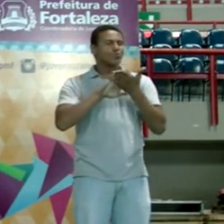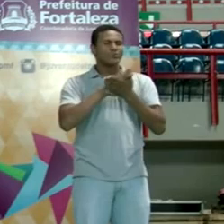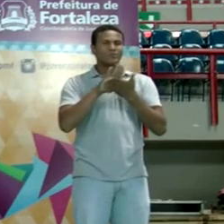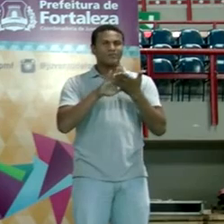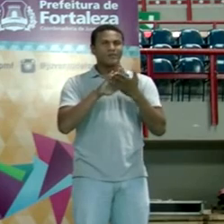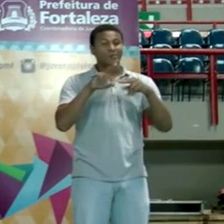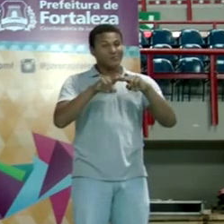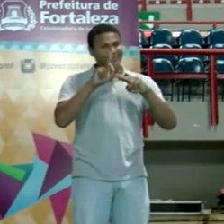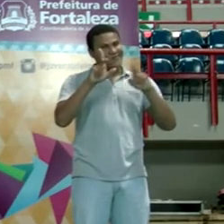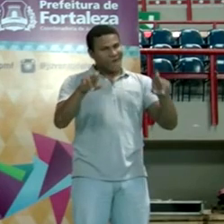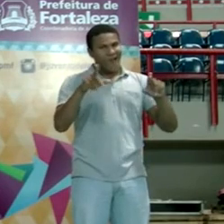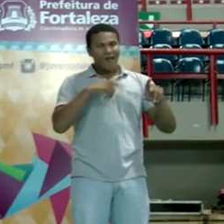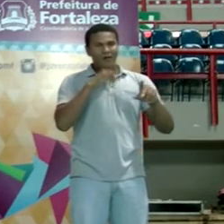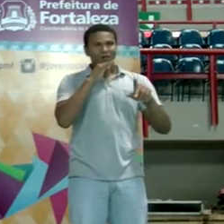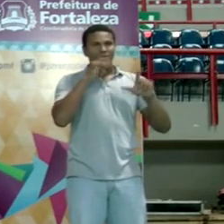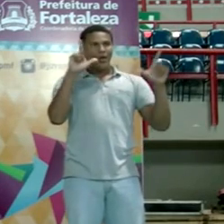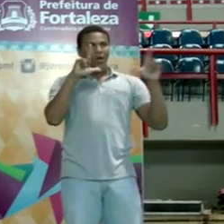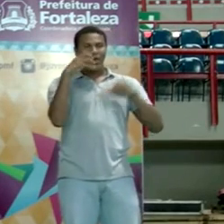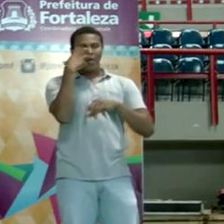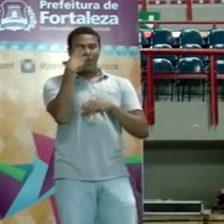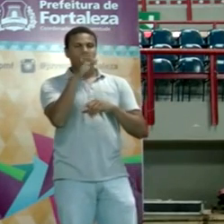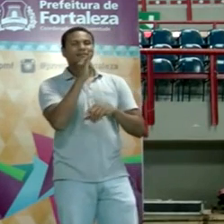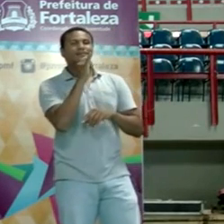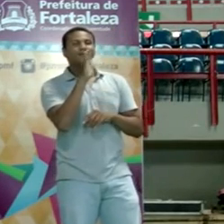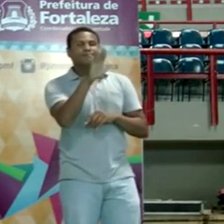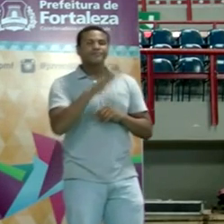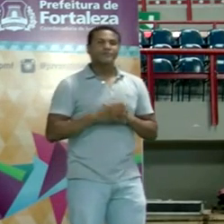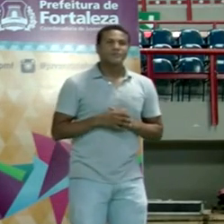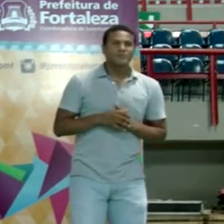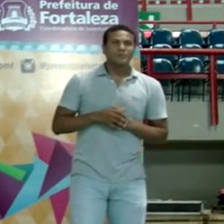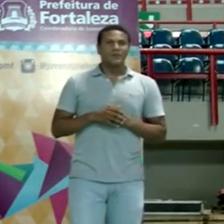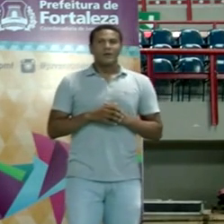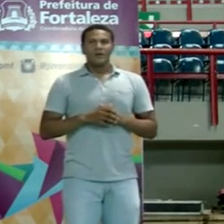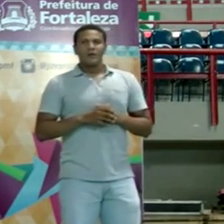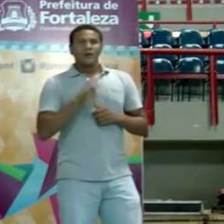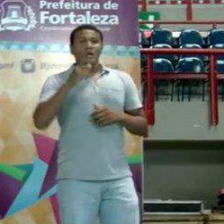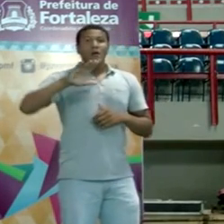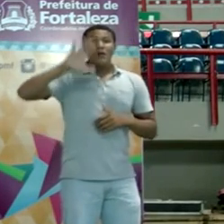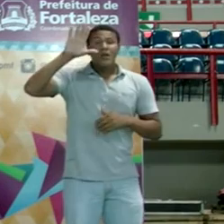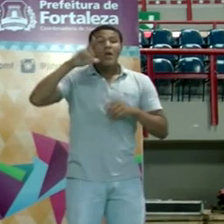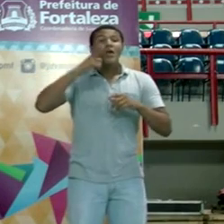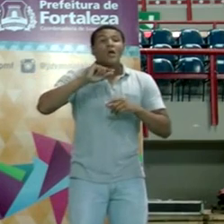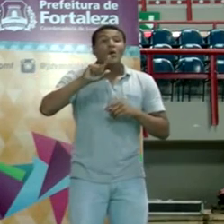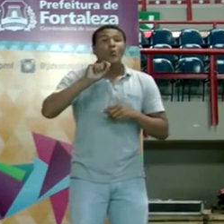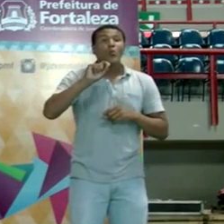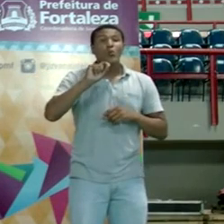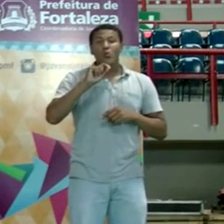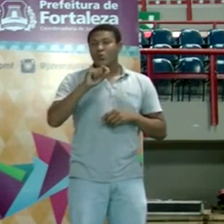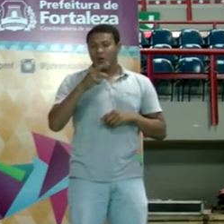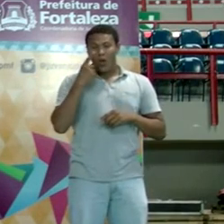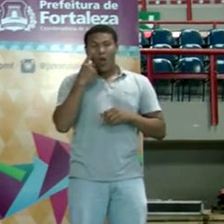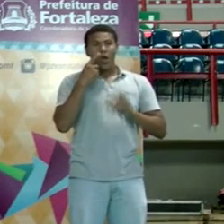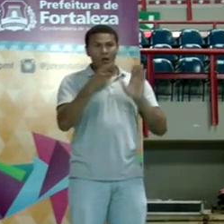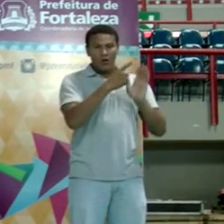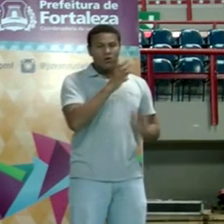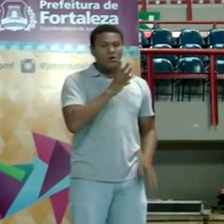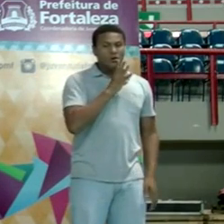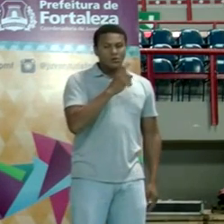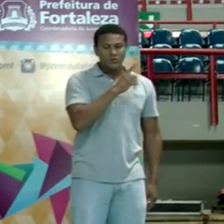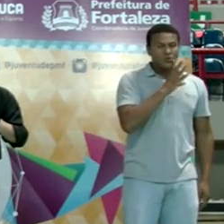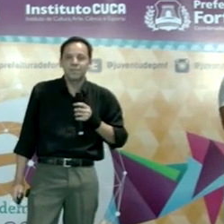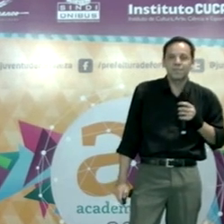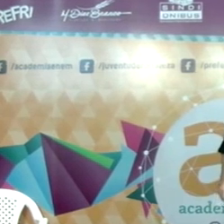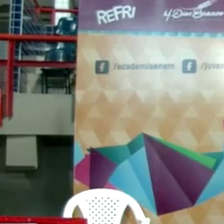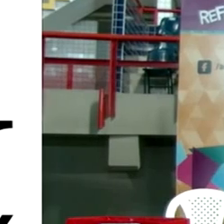sai nunca mais. Quer um exemplo? Bora. Levanta a mão quem conhece esse símbolo aqui, ó, dessa